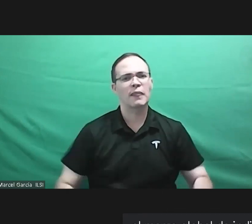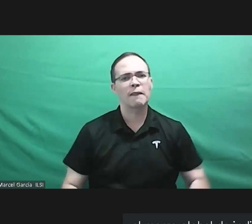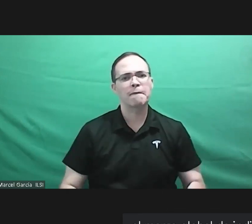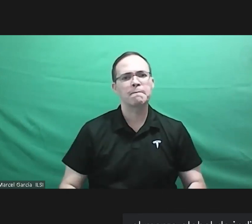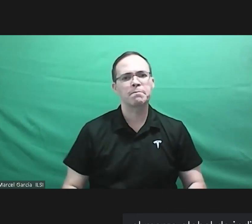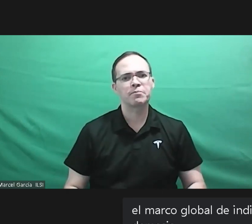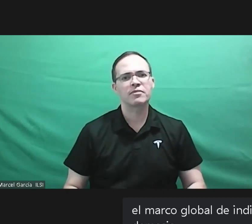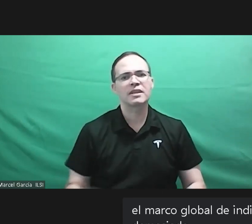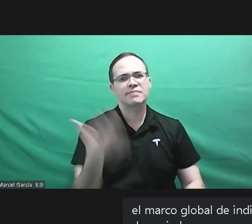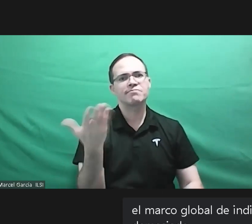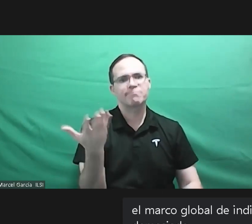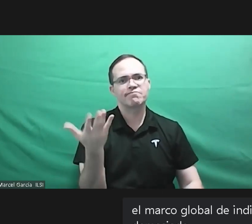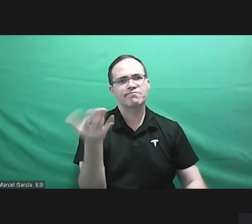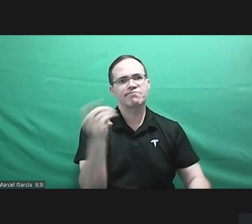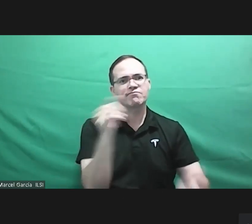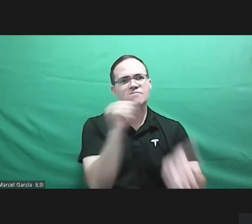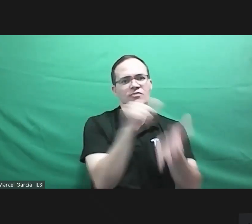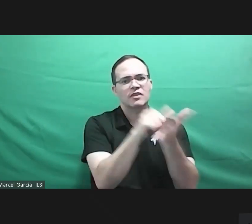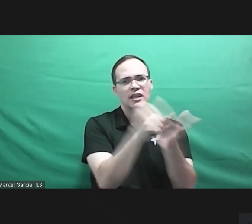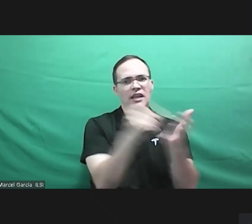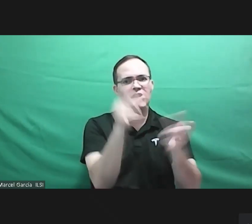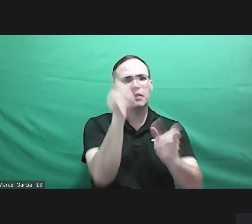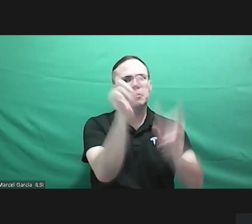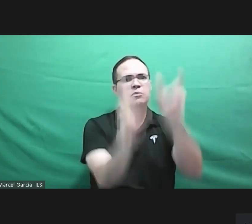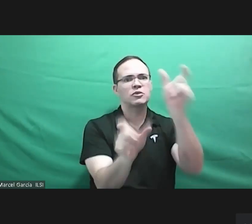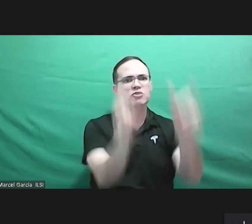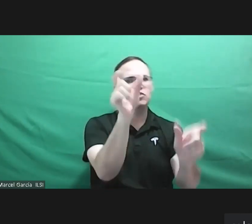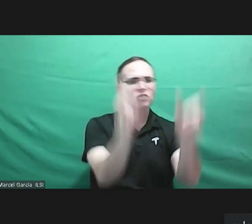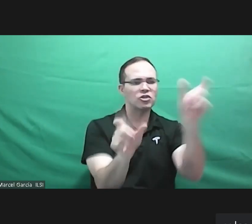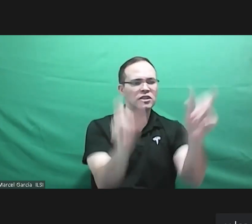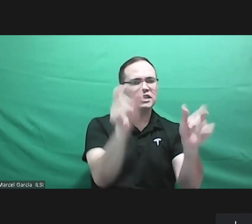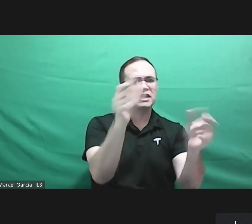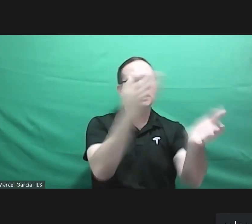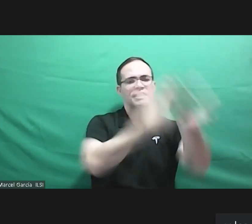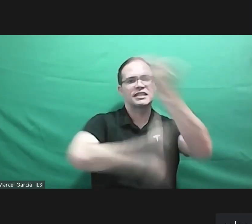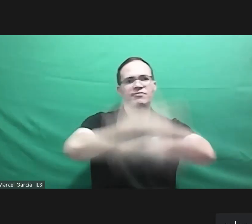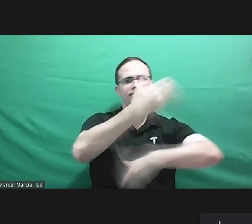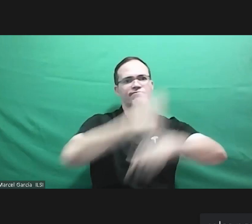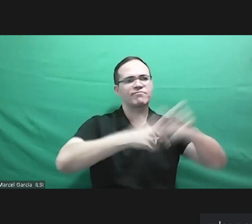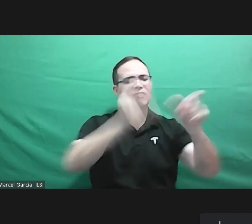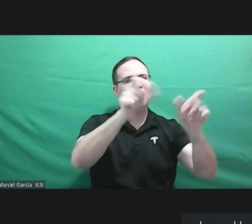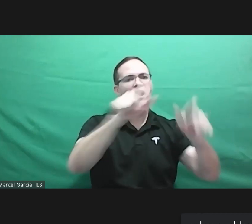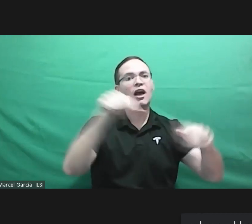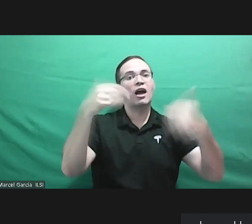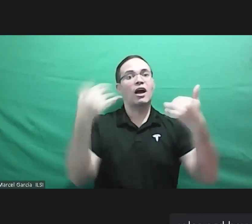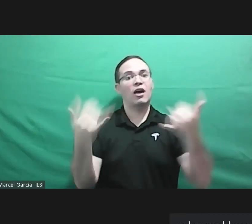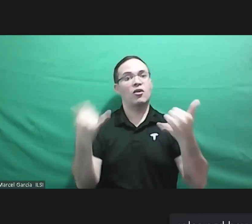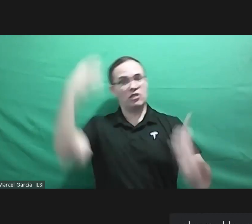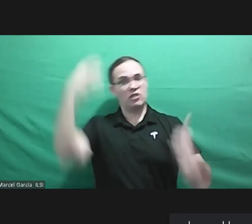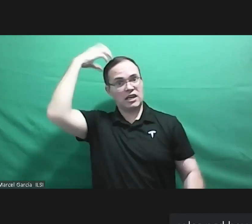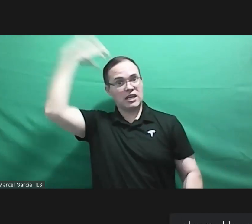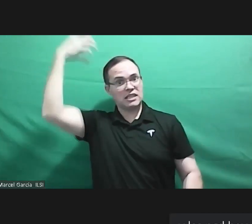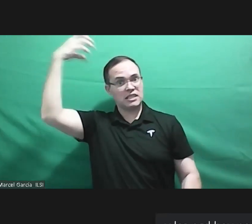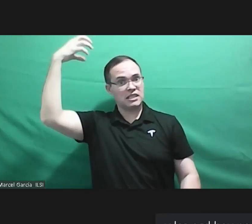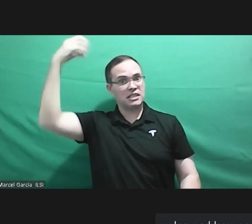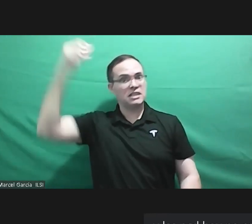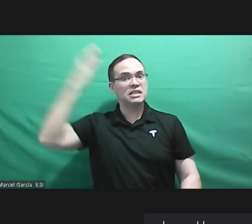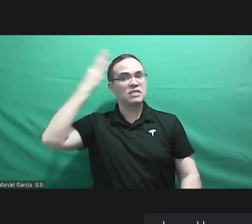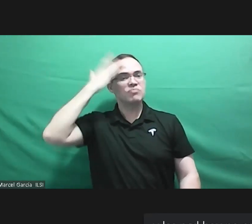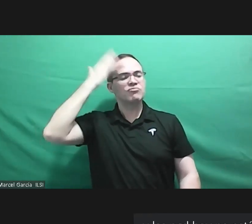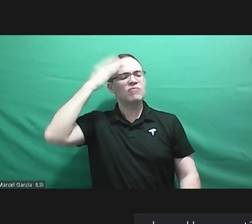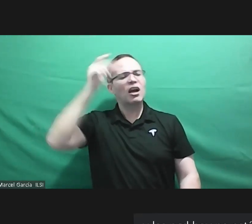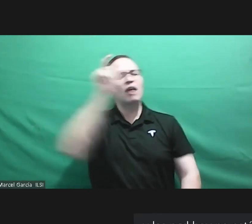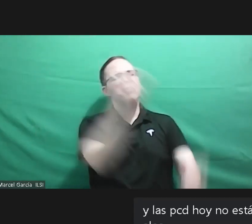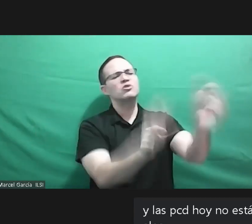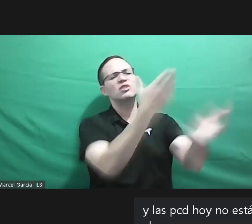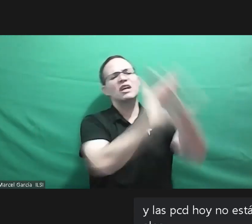digamos, que las personas con discapacidad hoy no están siendo una prioridad para los estados de la región, ¿no? Y eso es lo que nos tiene que preocupar y lo